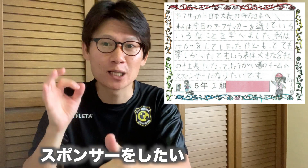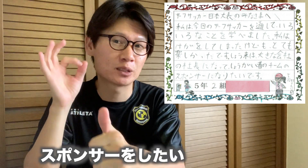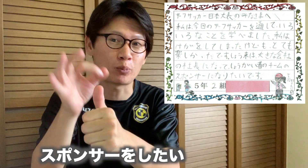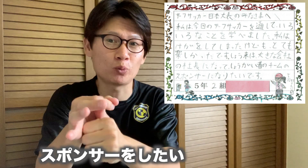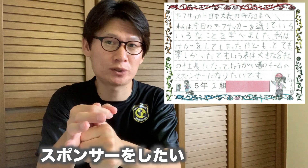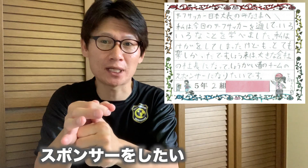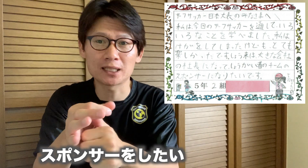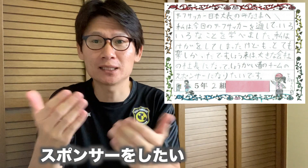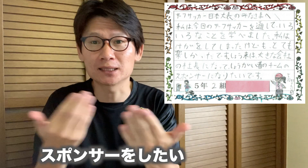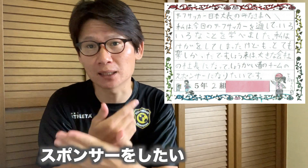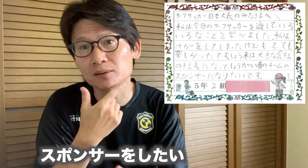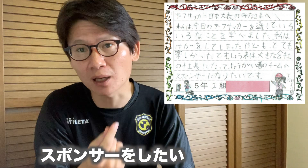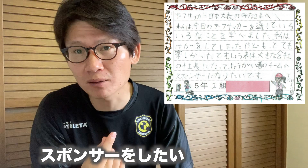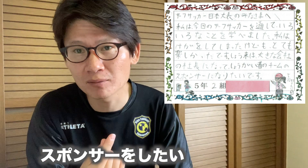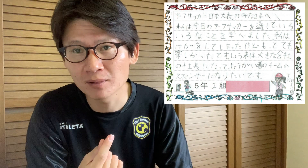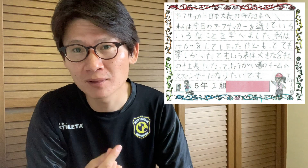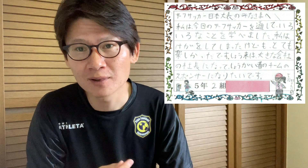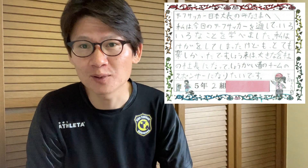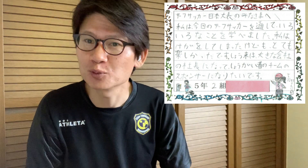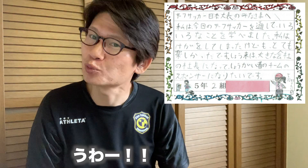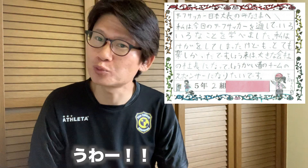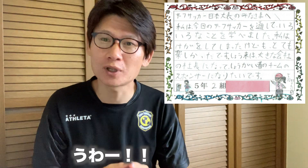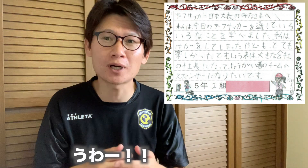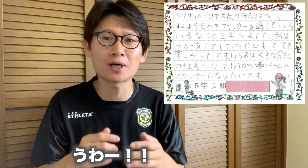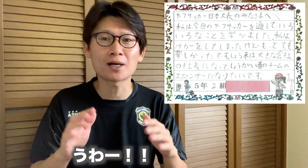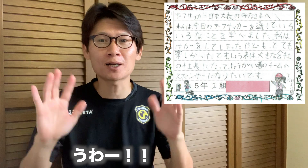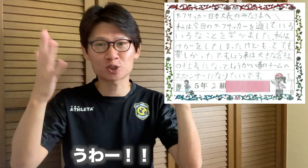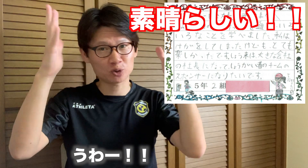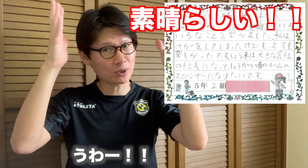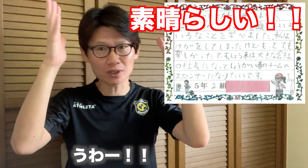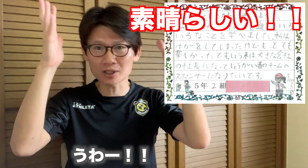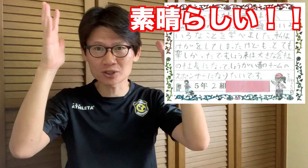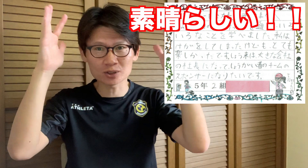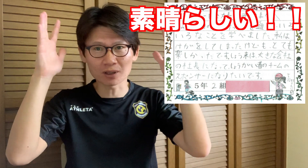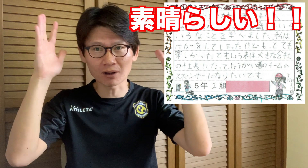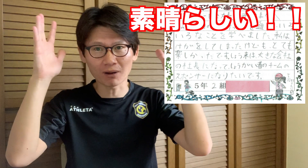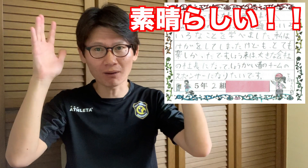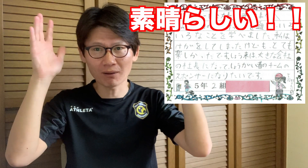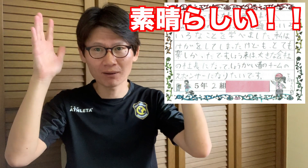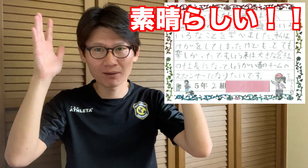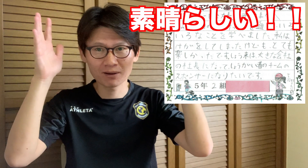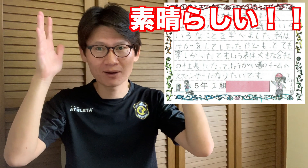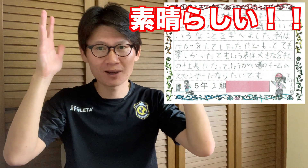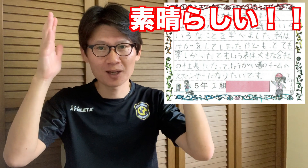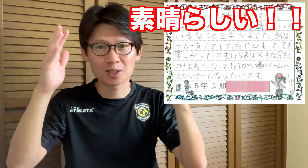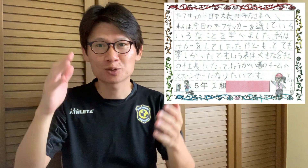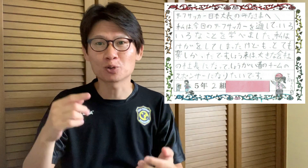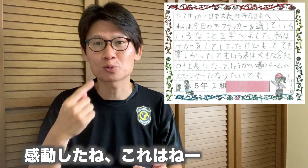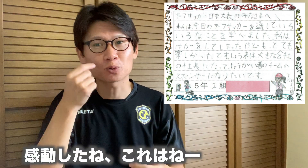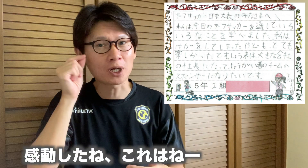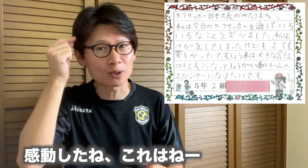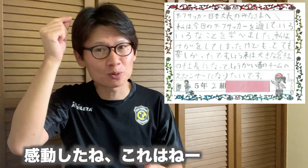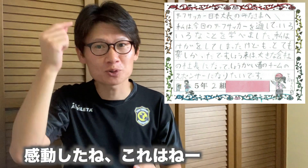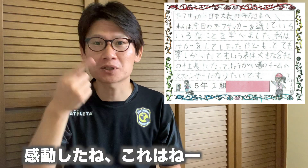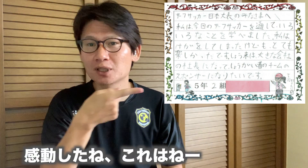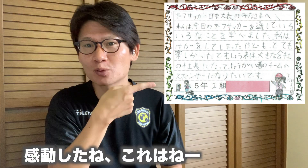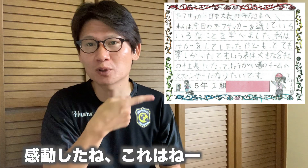ポンサーになりたい。わあ、素晴らしい。ちょっと感動したね、これは